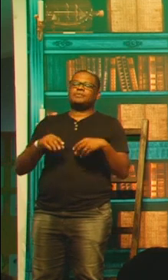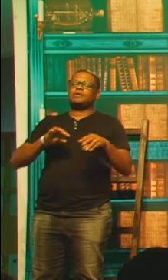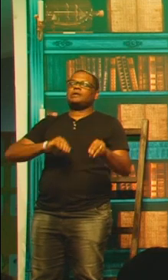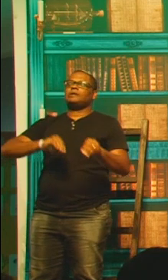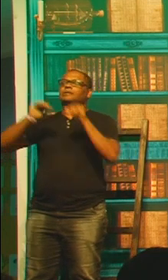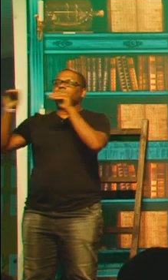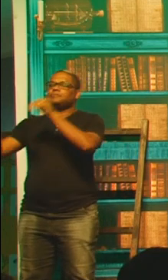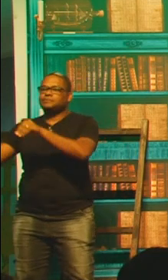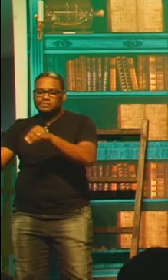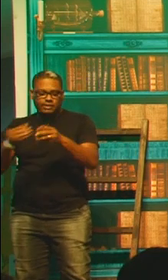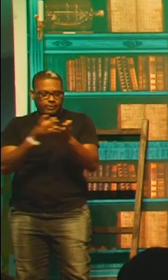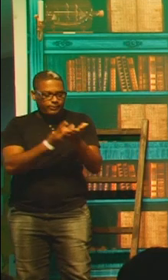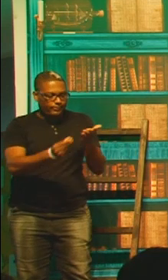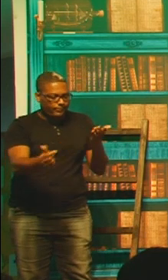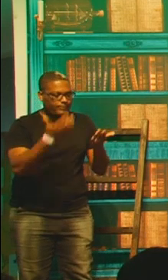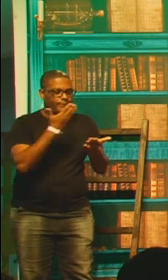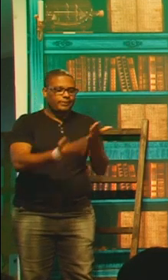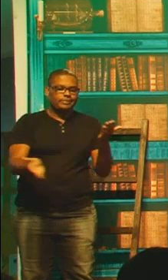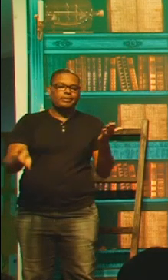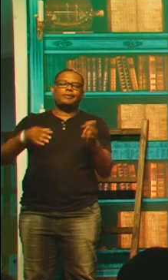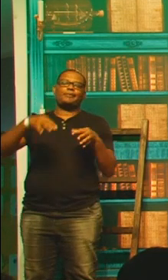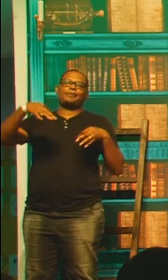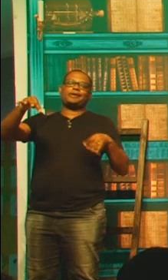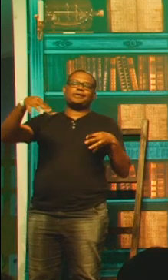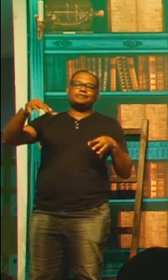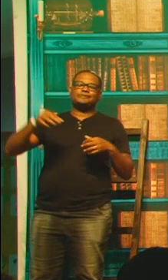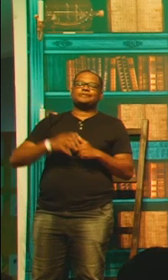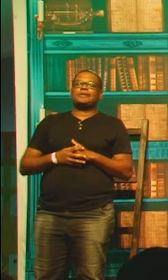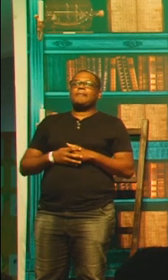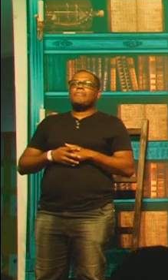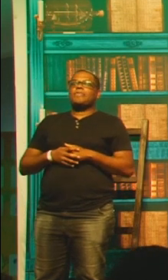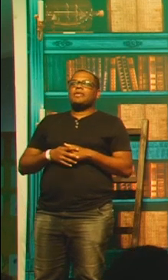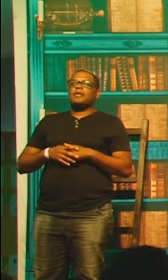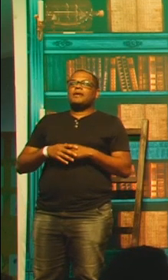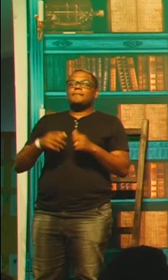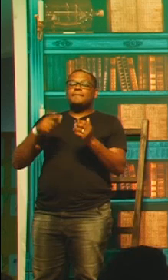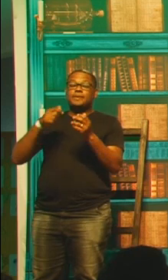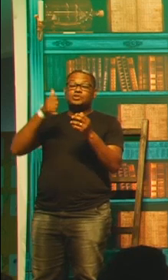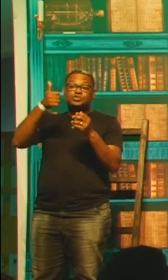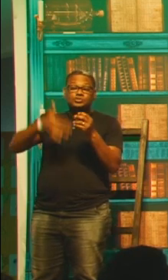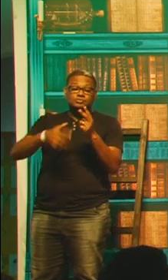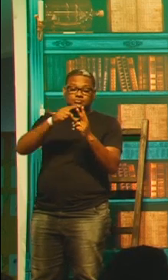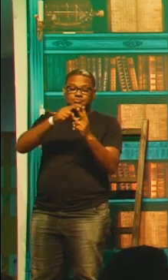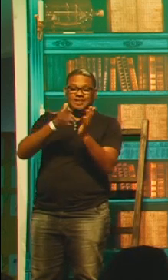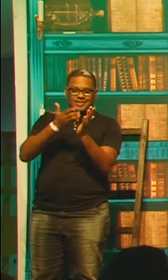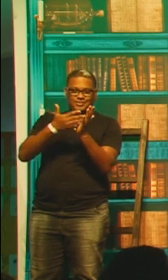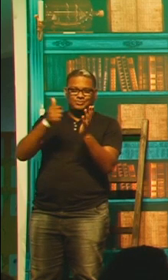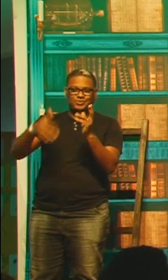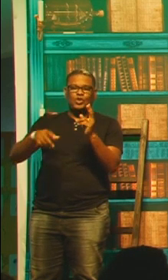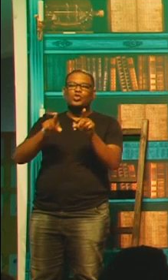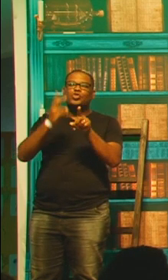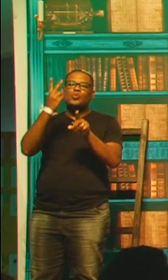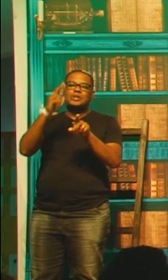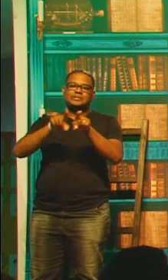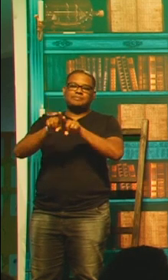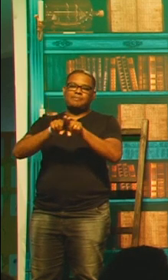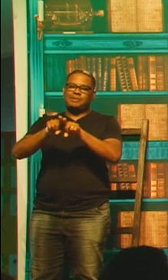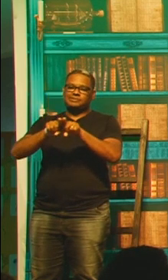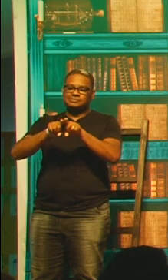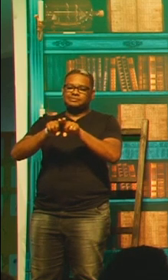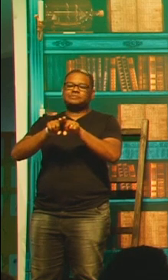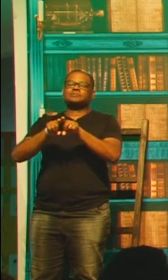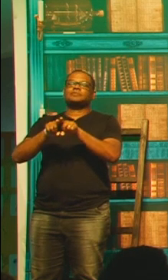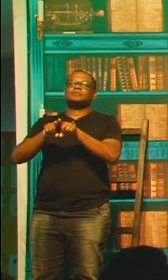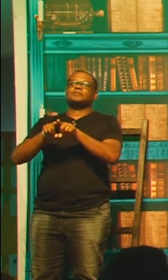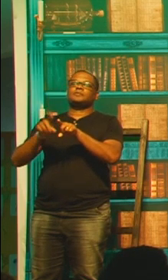perderam. O que ficou da história é essa relação entre as irmãs, que o Wesley colocou aqui, explicitou,